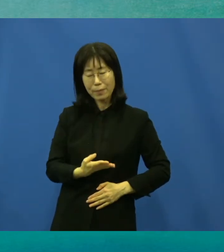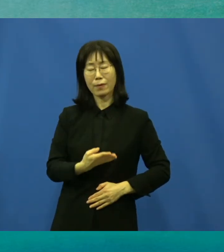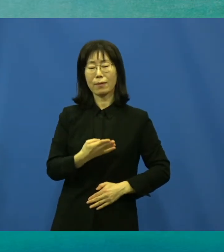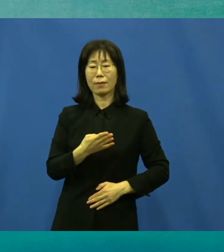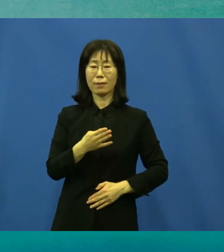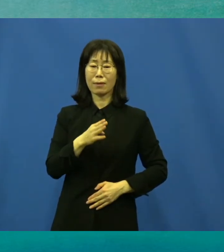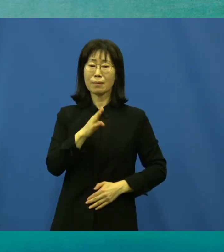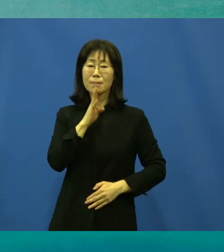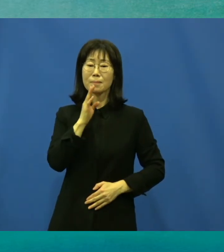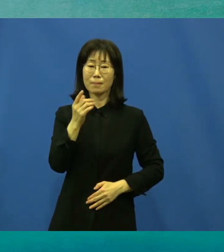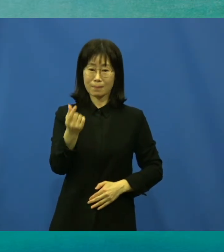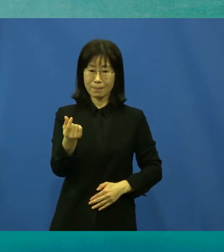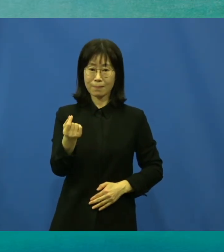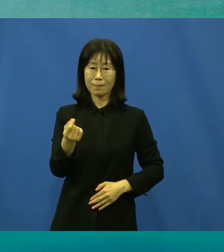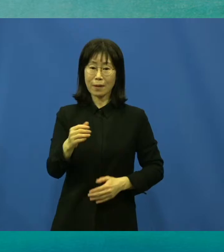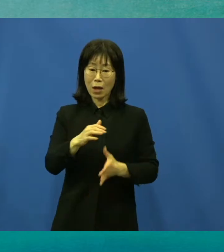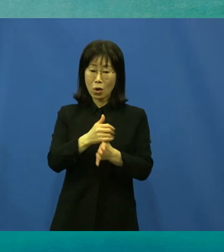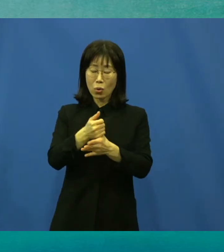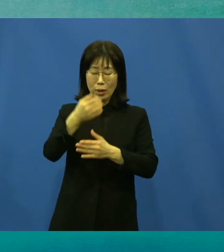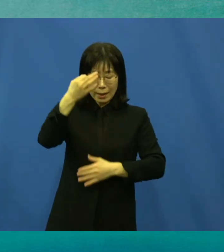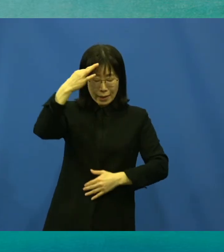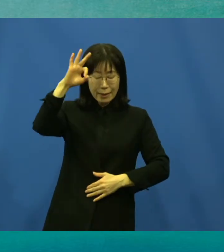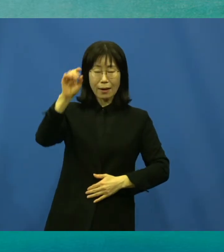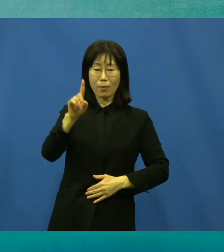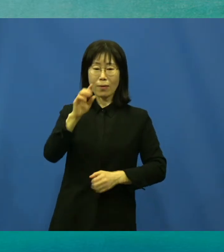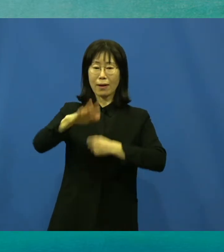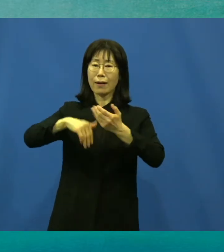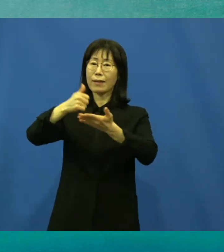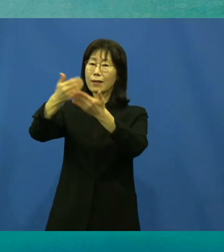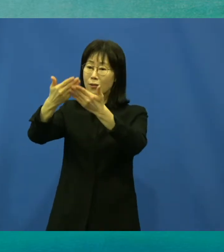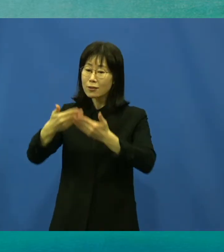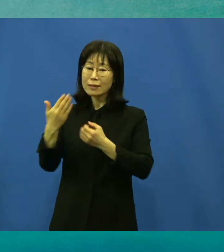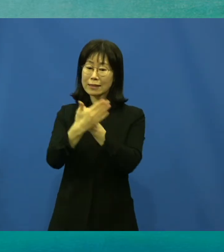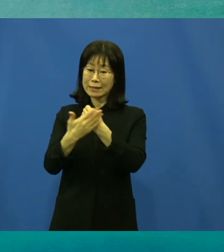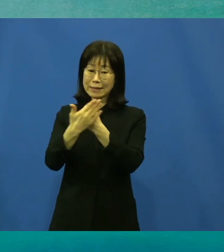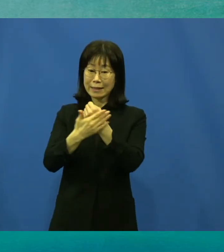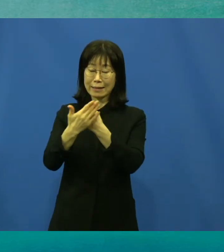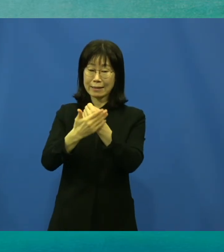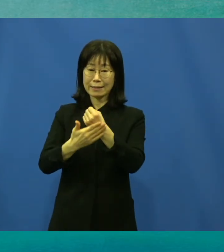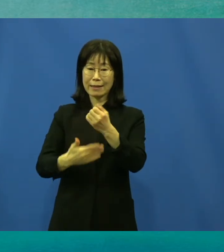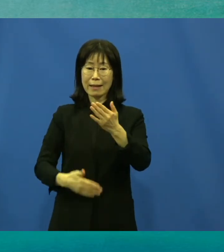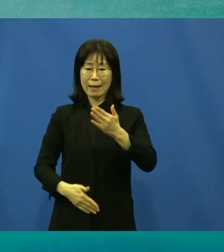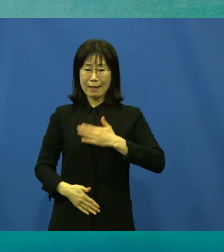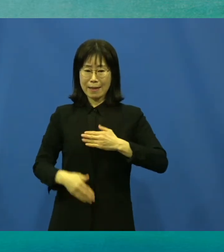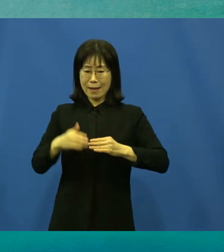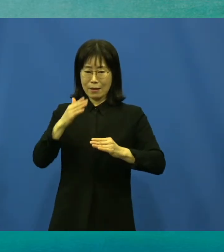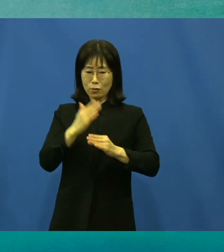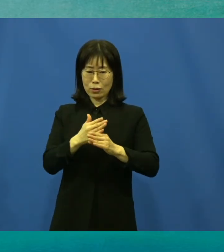자, 요나는 이제 깨닫습니다. 하나님이 주신 은혜를 자기 자신을 위해 소비한 죄,